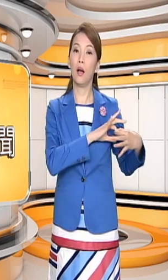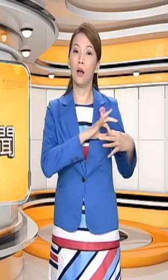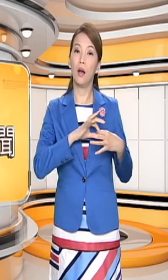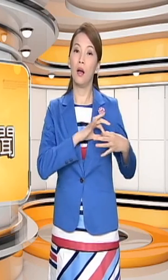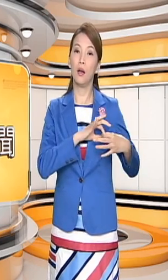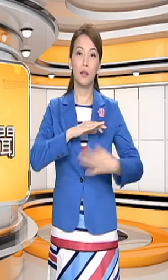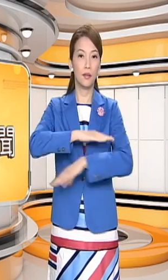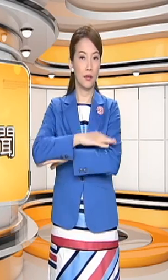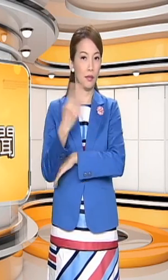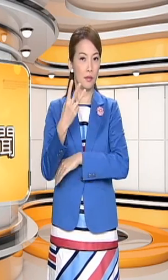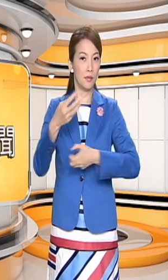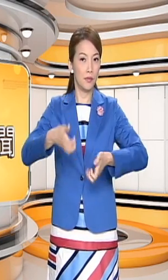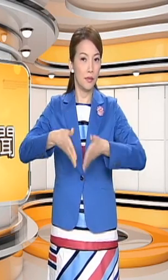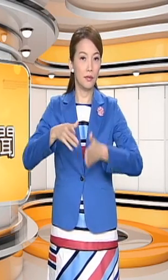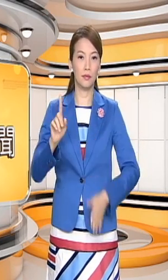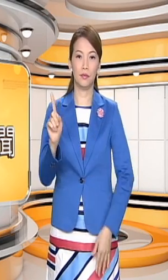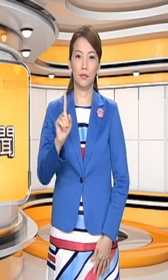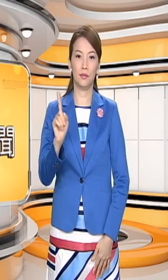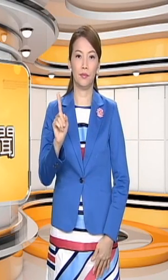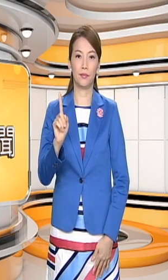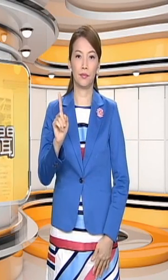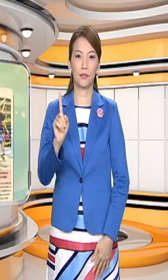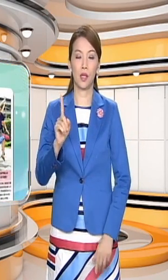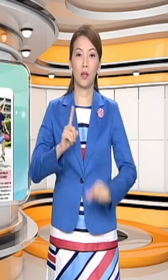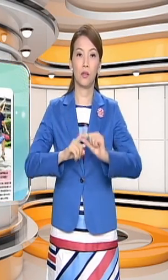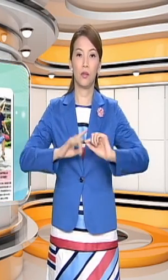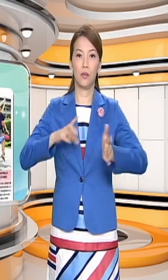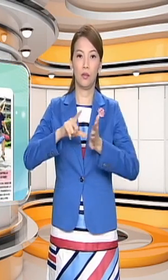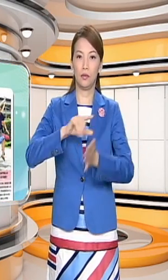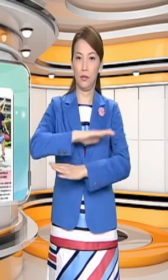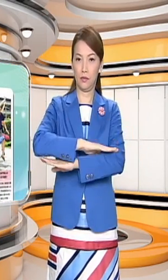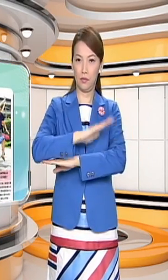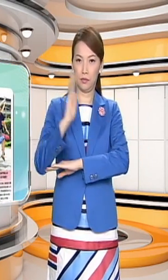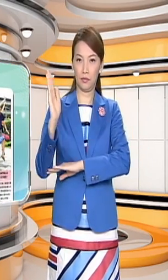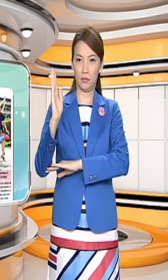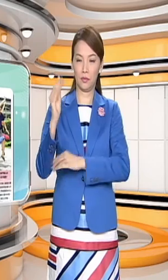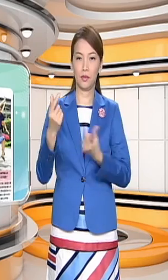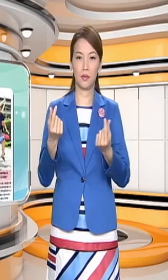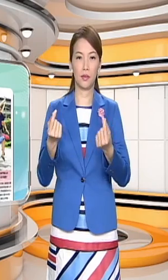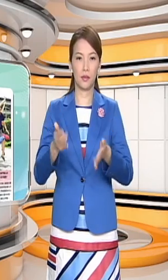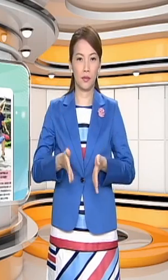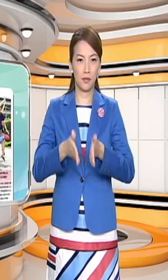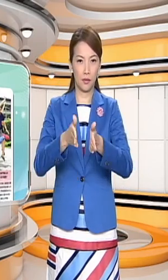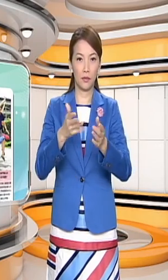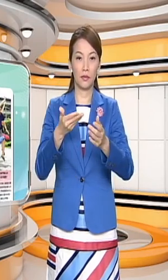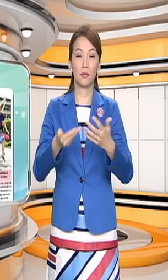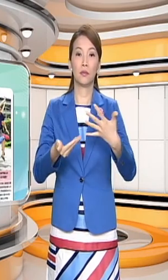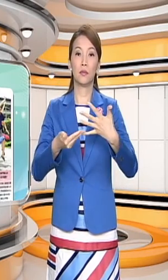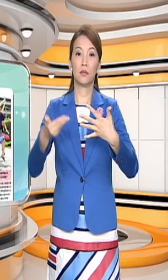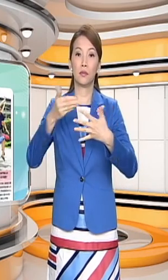来关心各大报的头条焦点。中国时报的头条也是国中会考的相关报